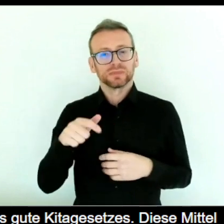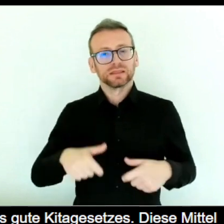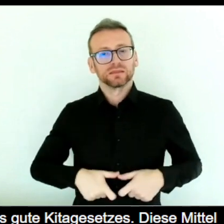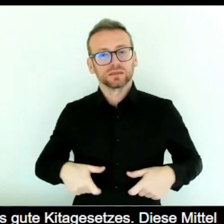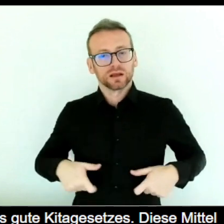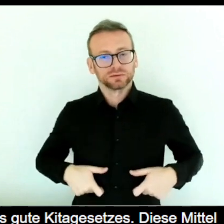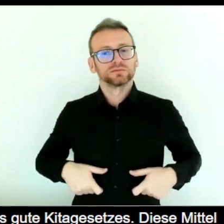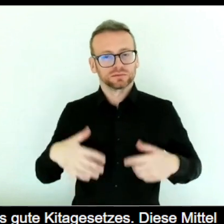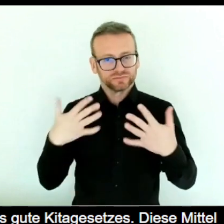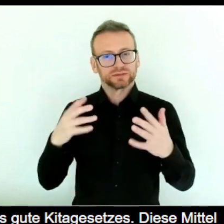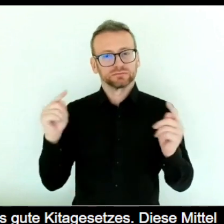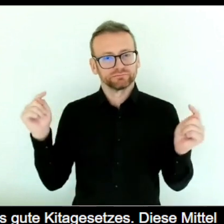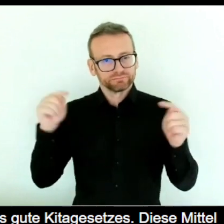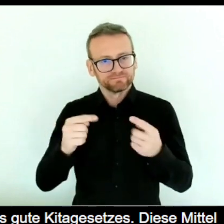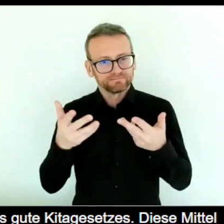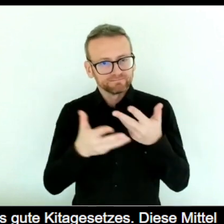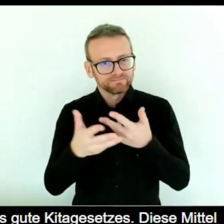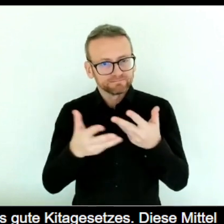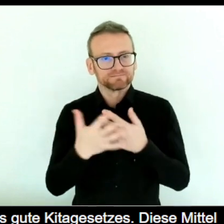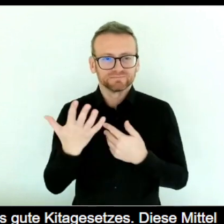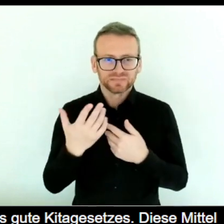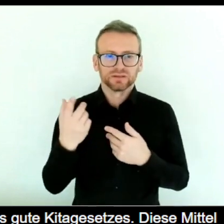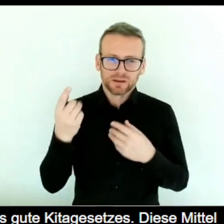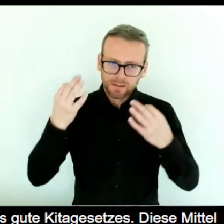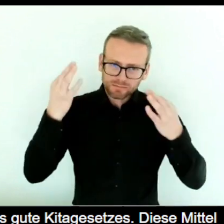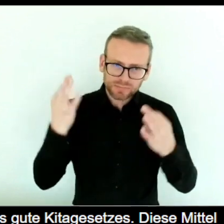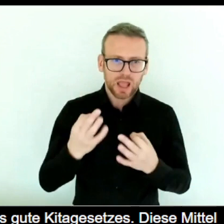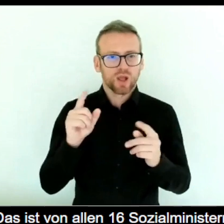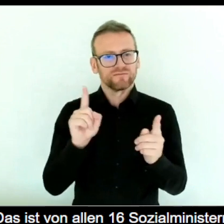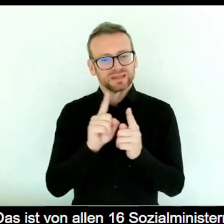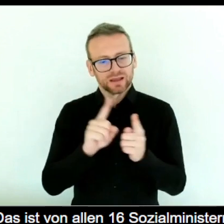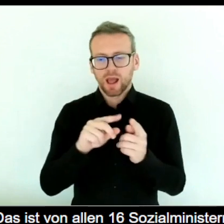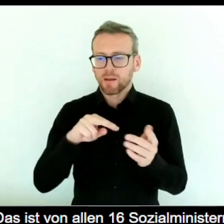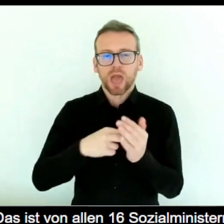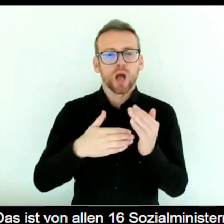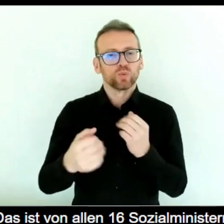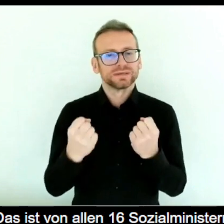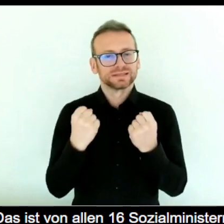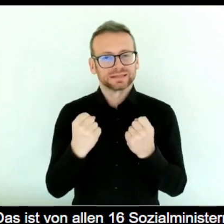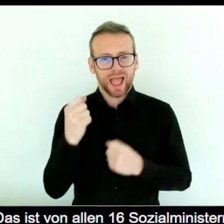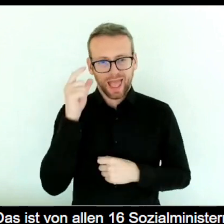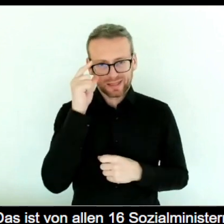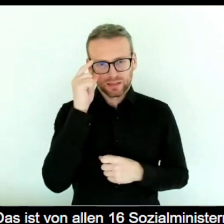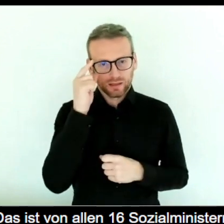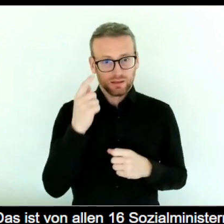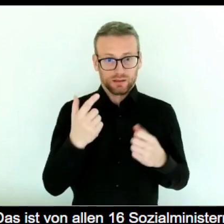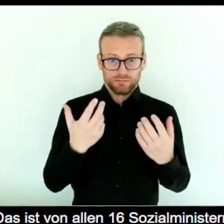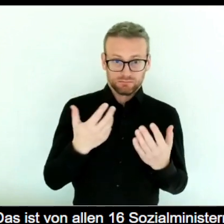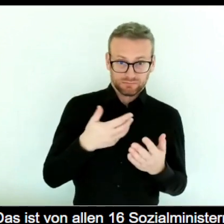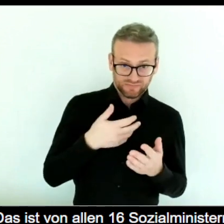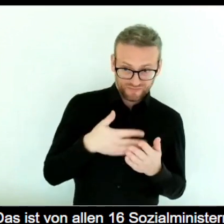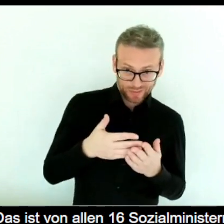das aus der bayerischen Politik, aus der bayerischen Perspektive verlängern werden. Wir halten das Ziel